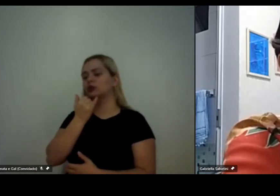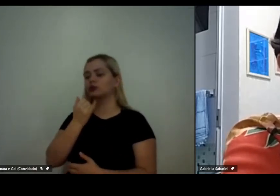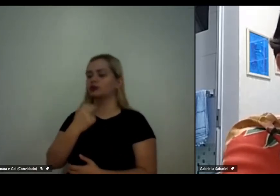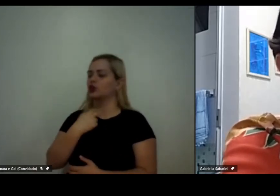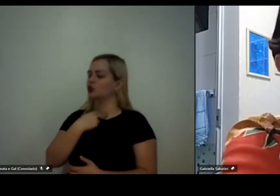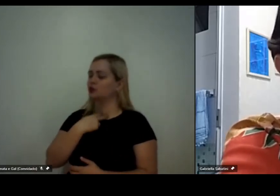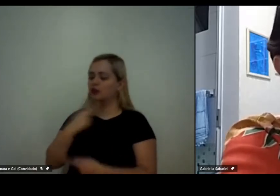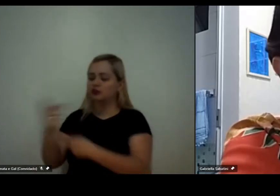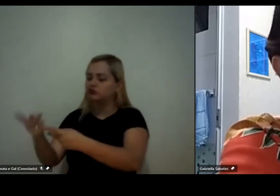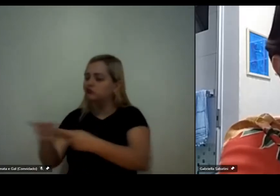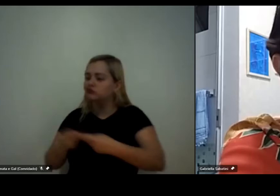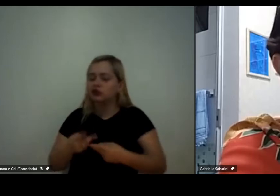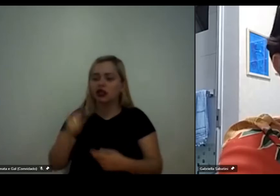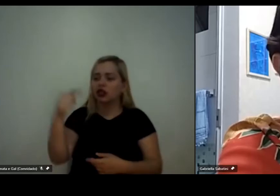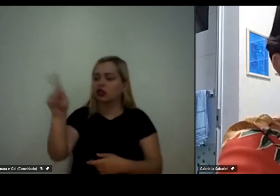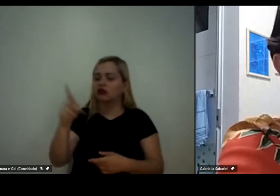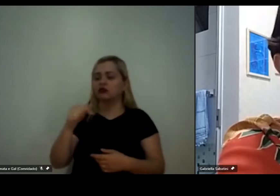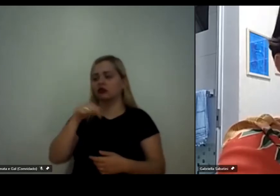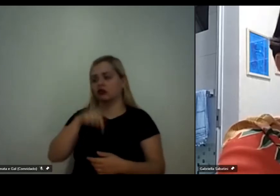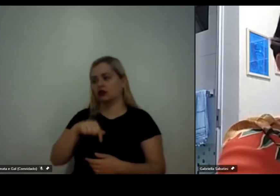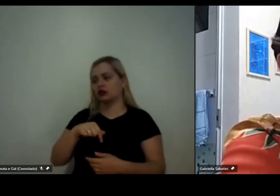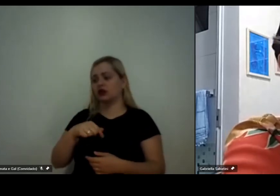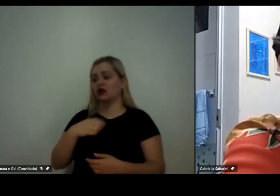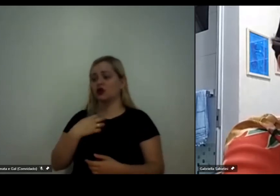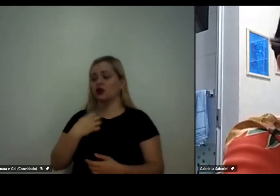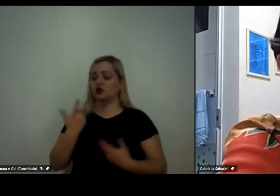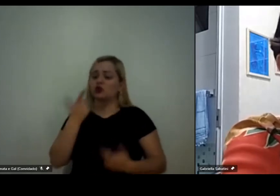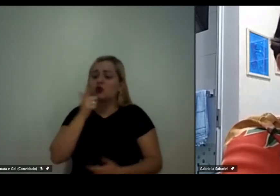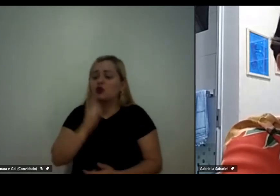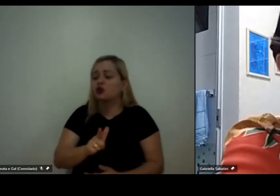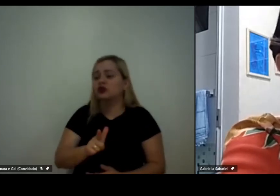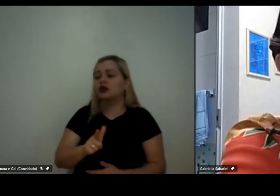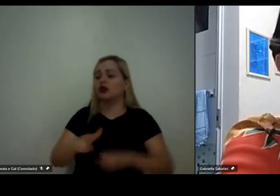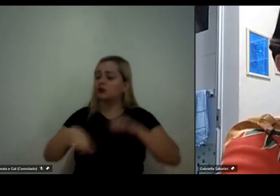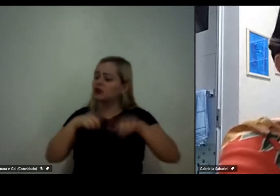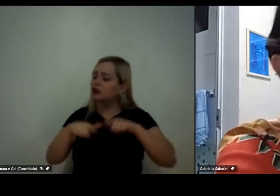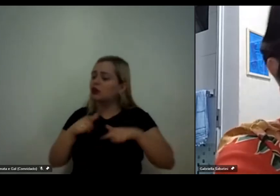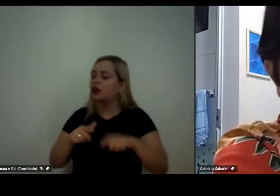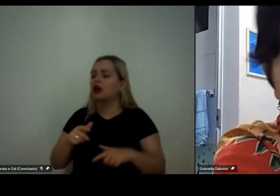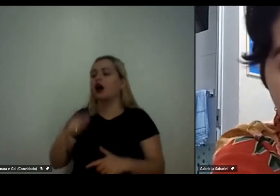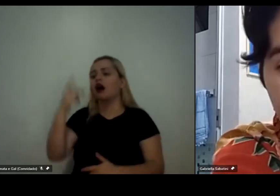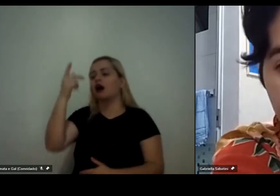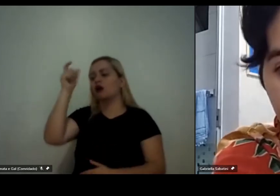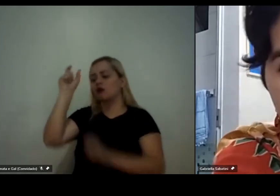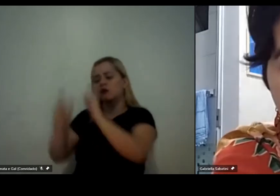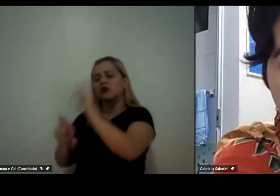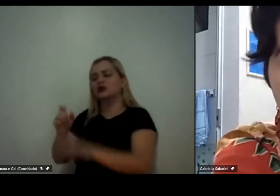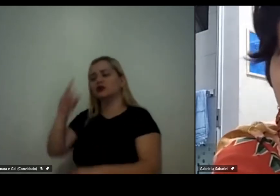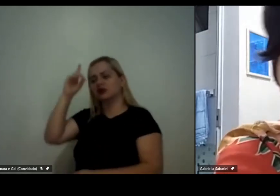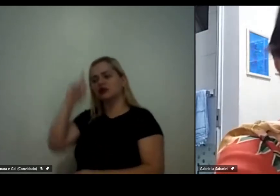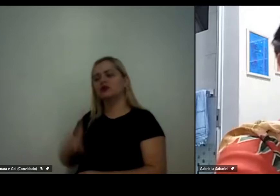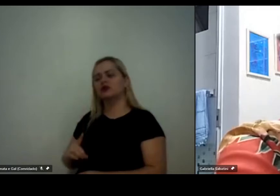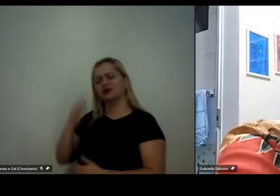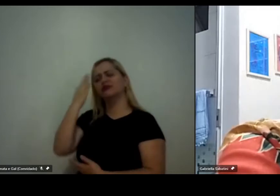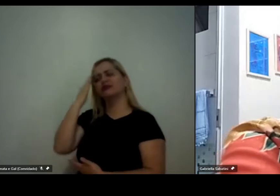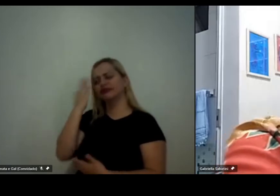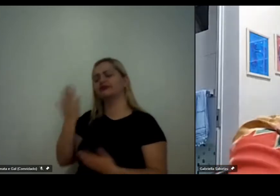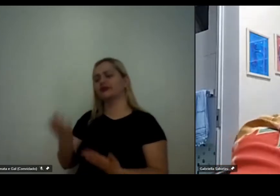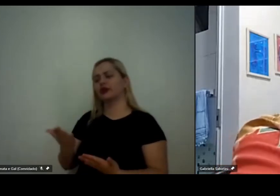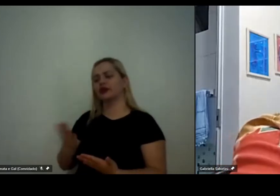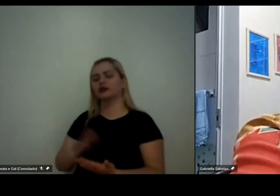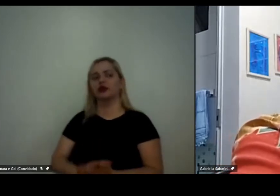receber você aqui. Não estamos preparadas para a pessoa assim. Você entende, né? Pensei que deixar me chamarem de PNE